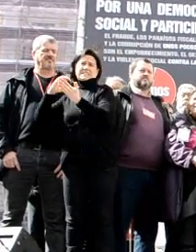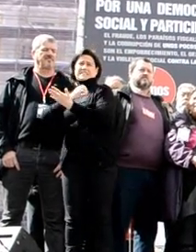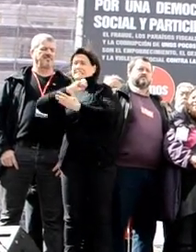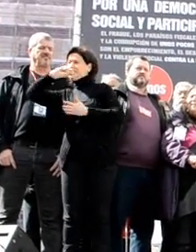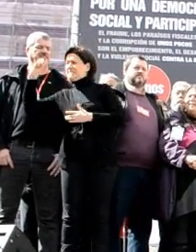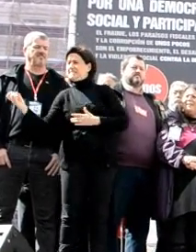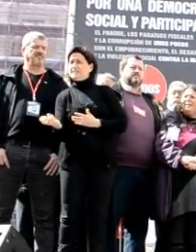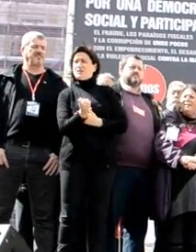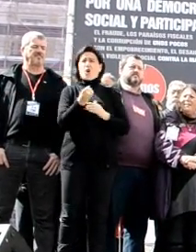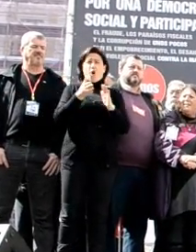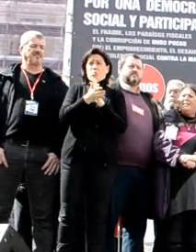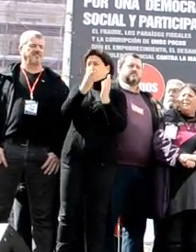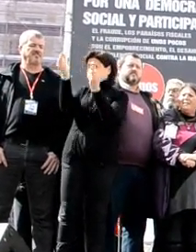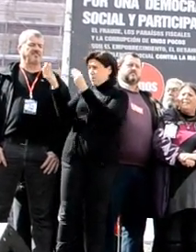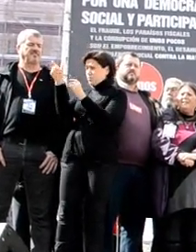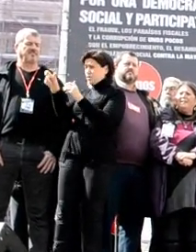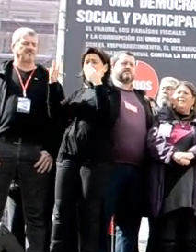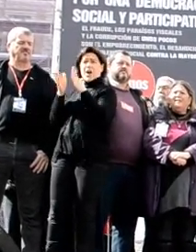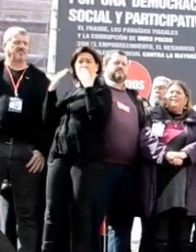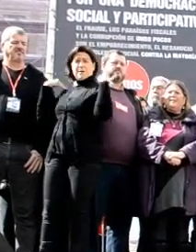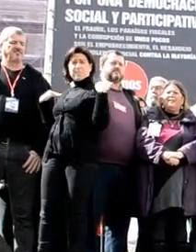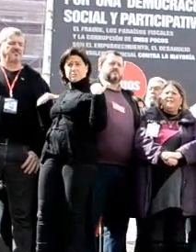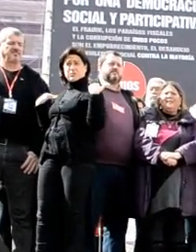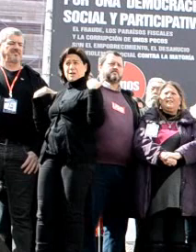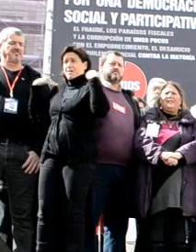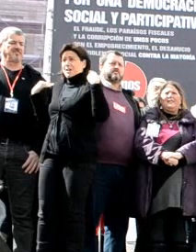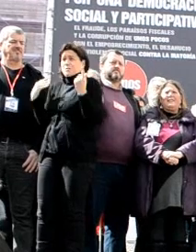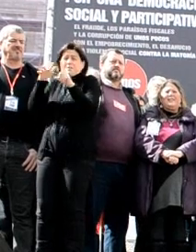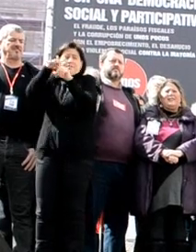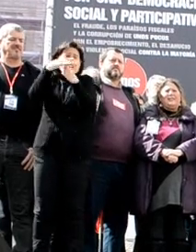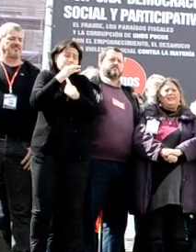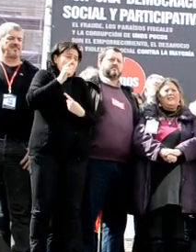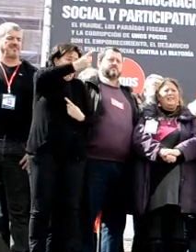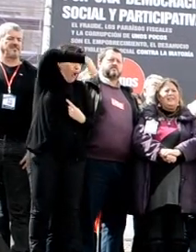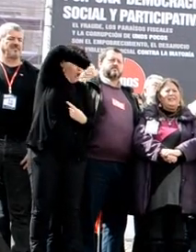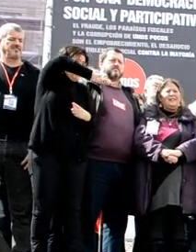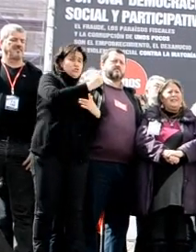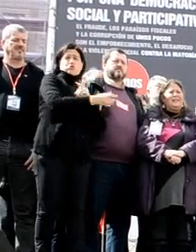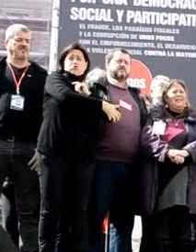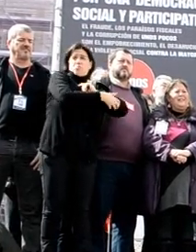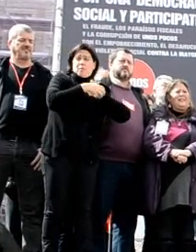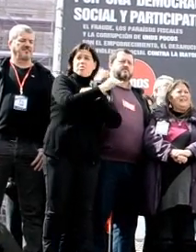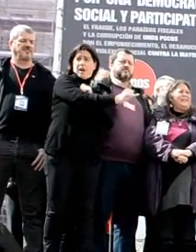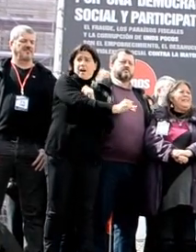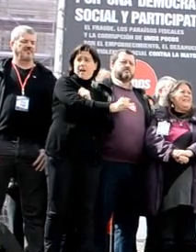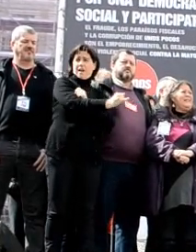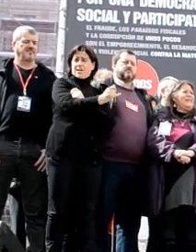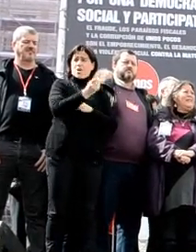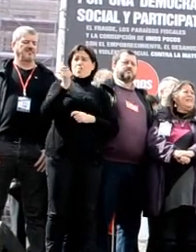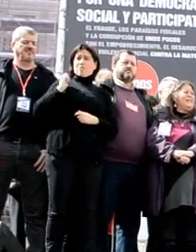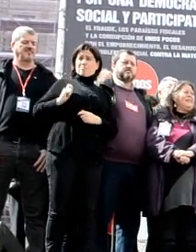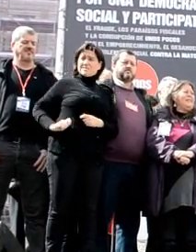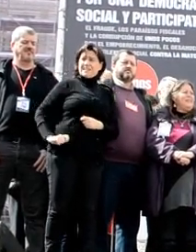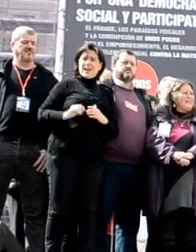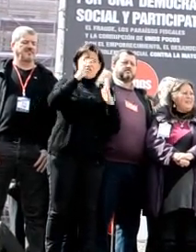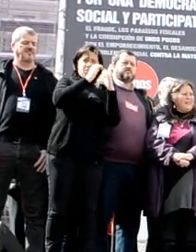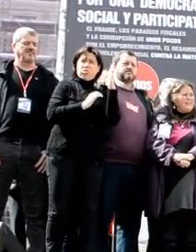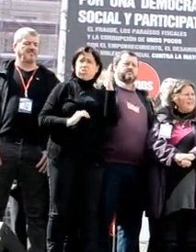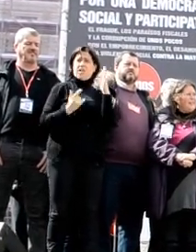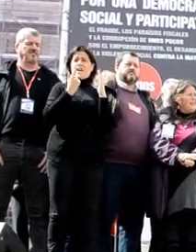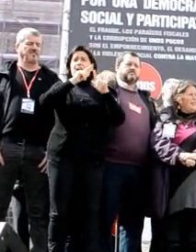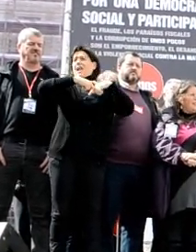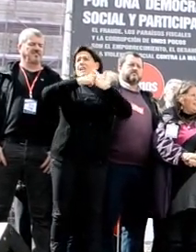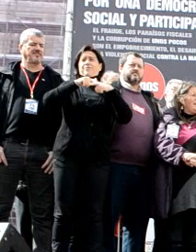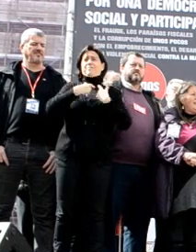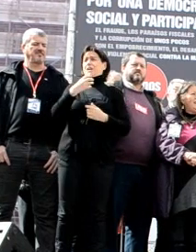la situación por la que atravesamos, mientras se bajan los salarios, las pensiones y muchas familias no llegan a fin de mes y